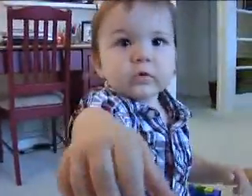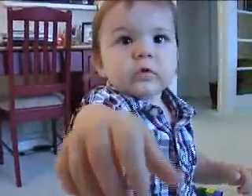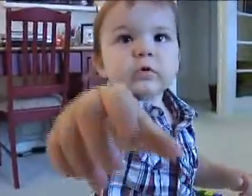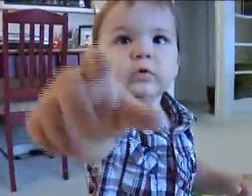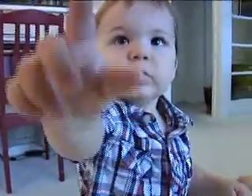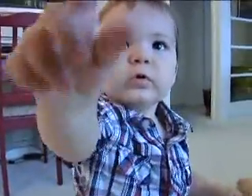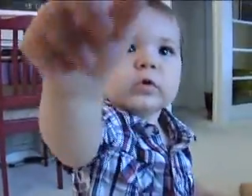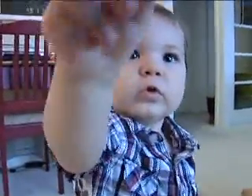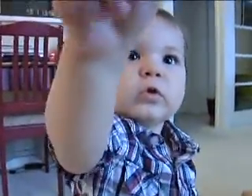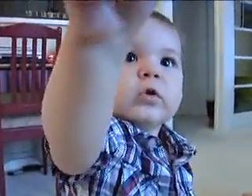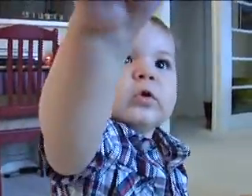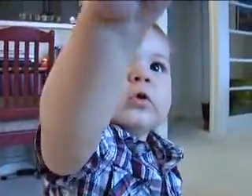TVA Nouvelles, Sherbrooke.